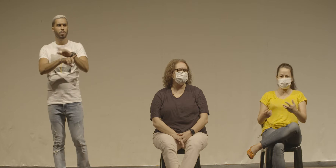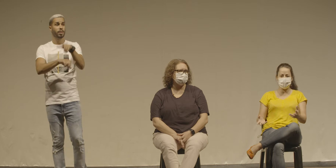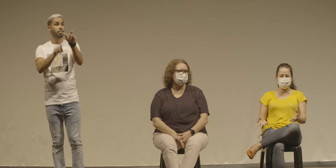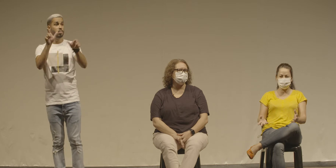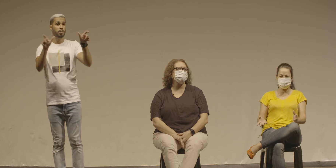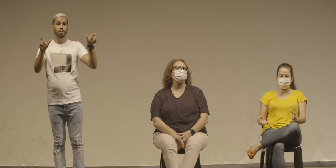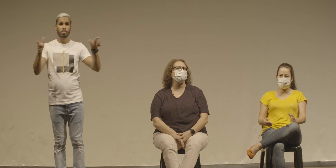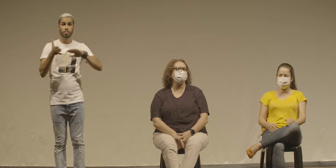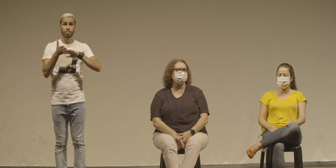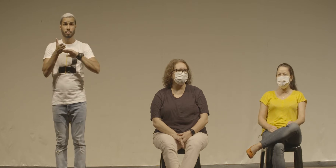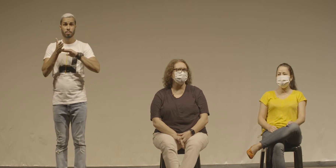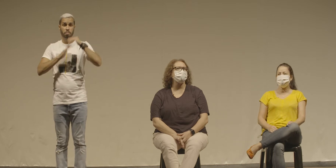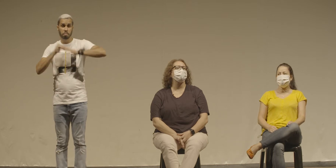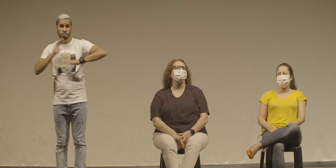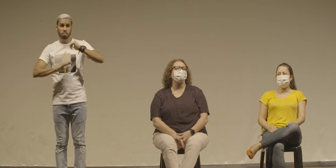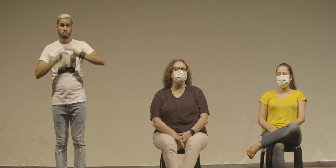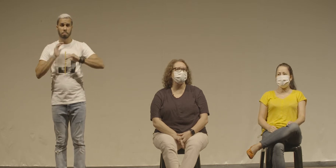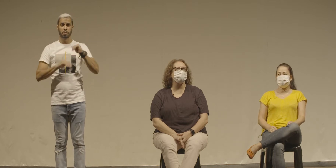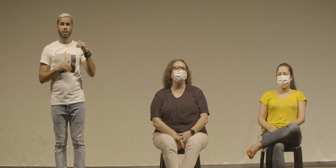resolveram embarcar nisso com a gente,